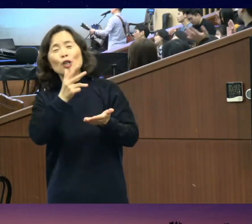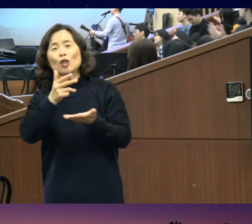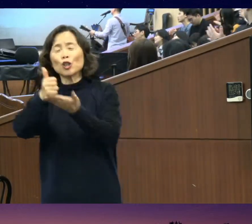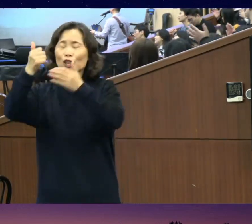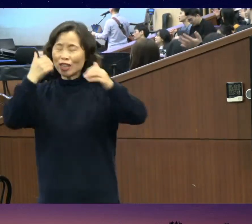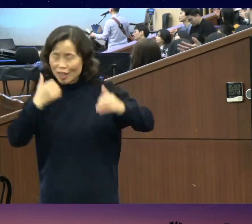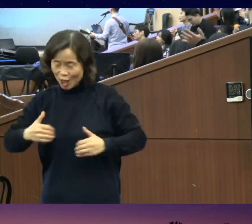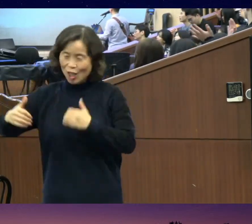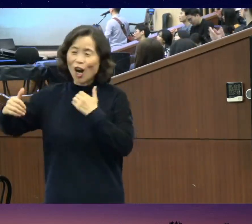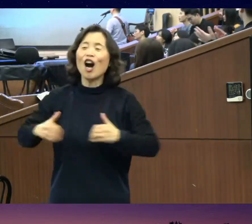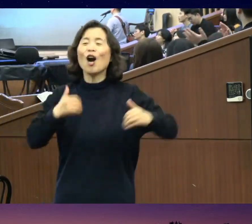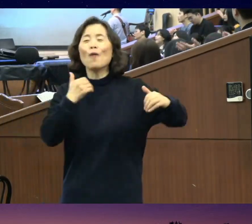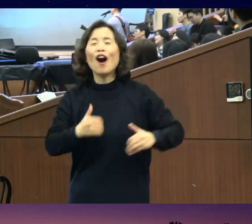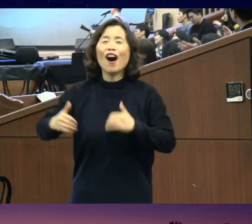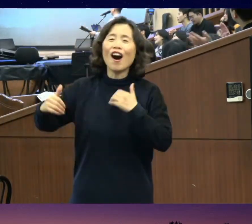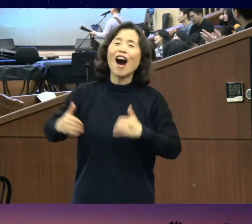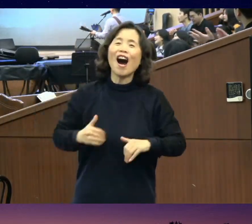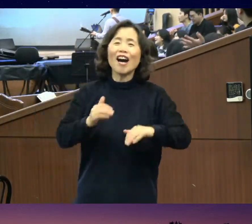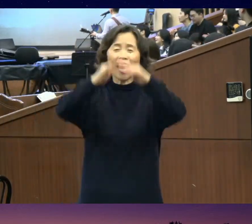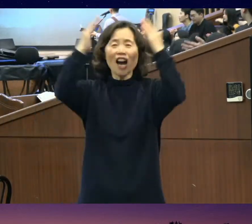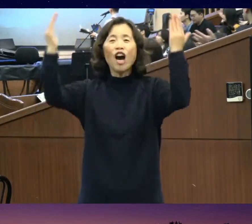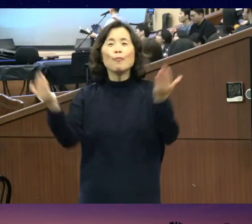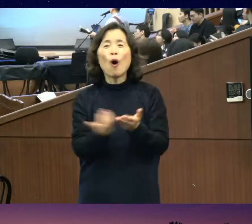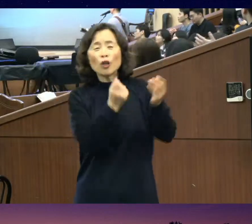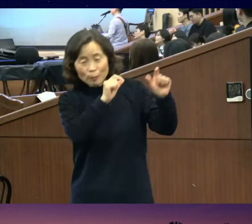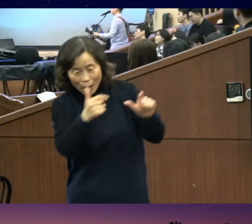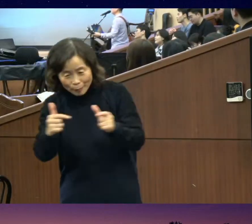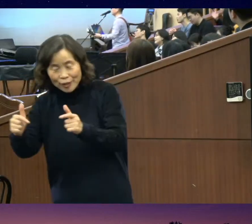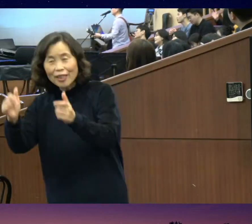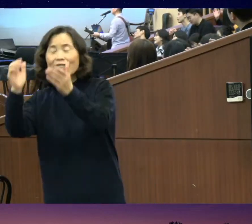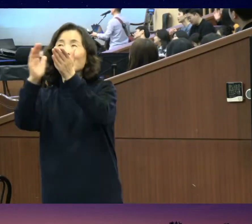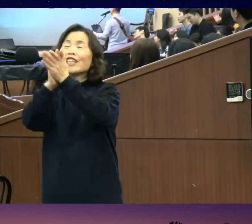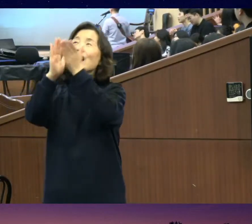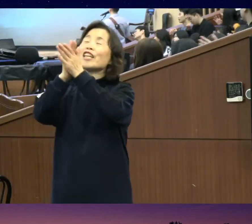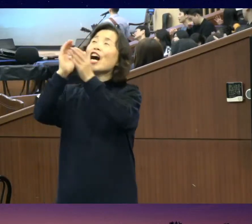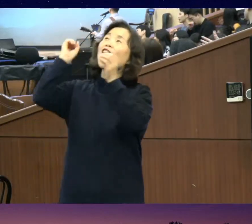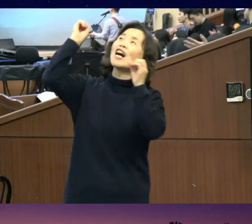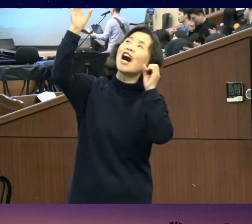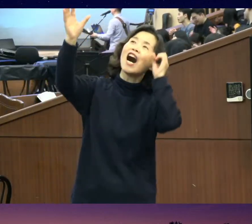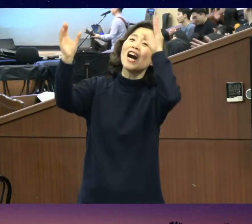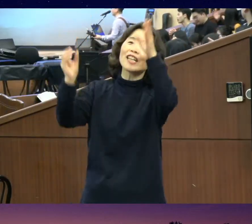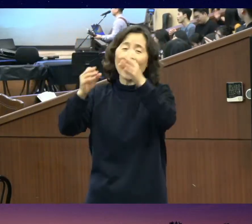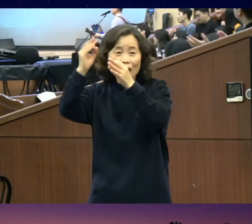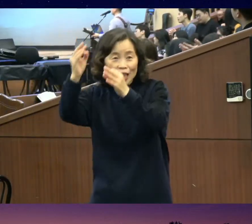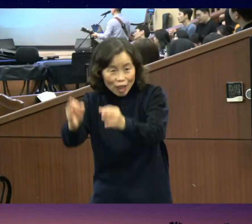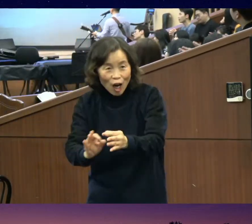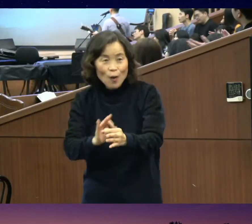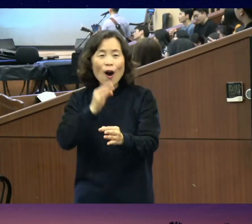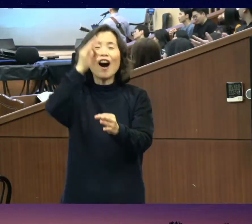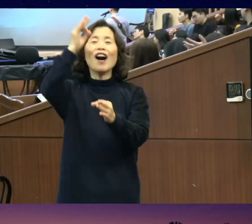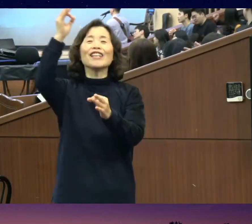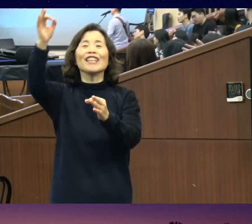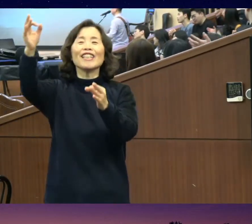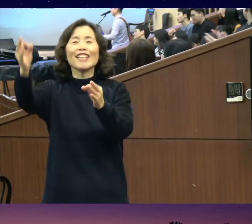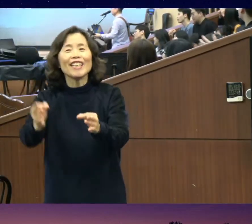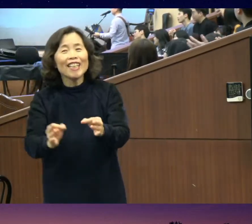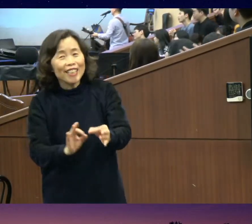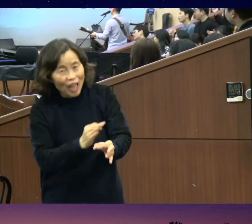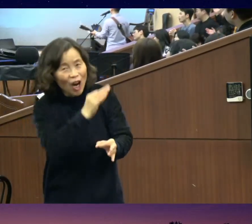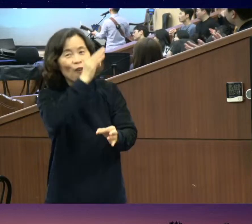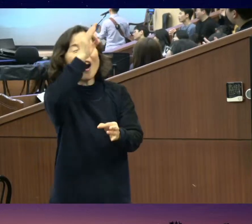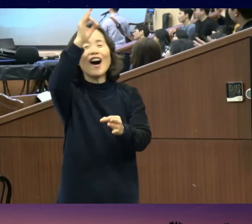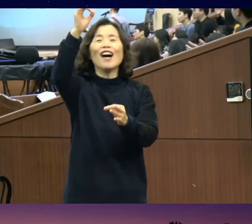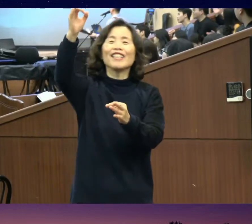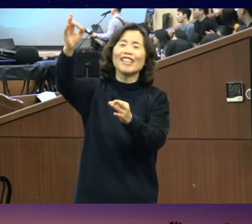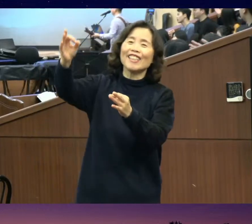전신으로 주를 즐거워하라 모든 만물들아 찬양하라 영원히